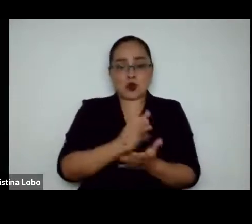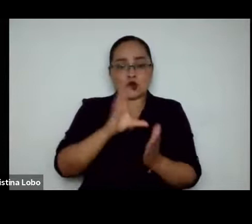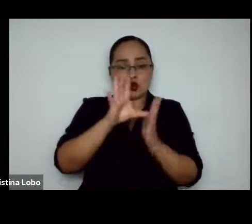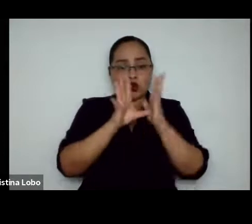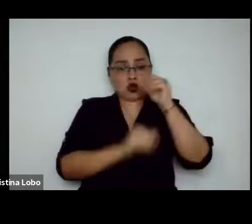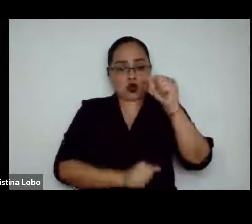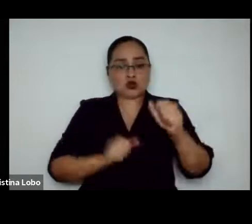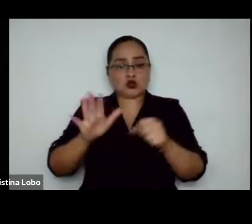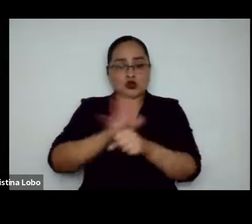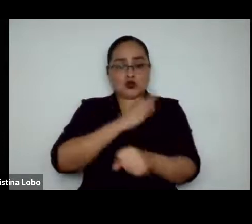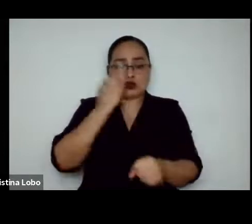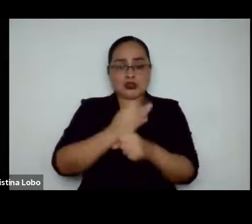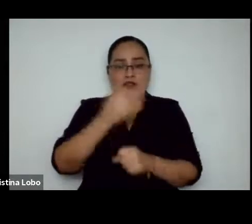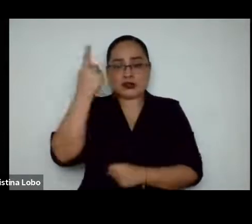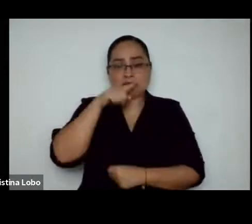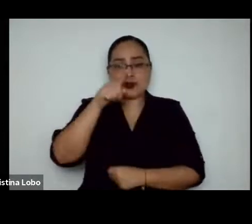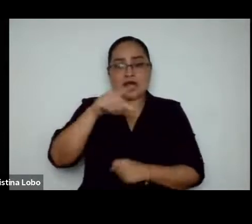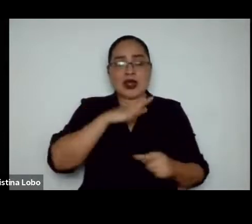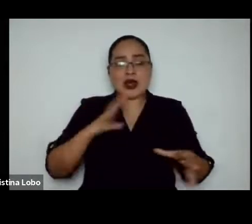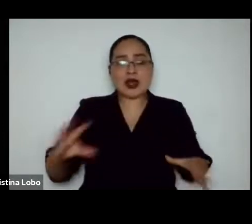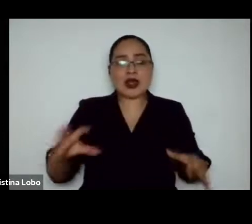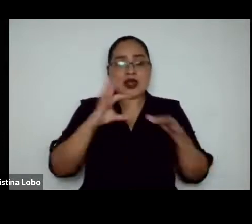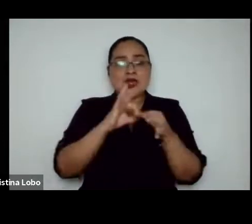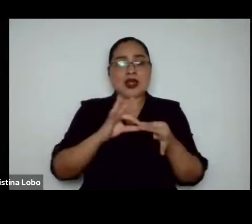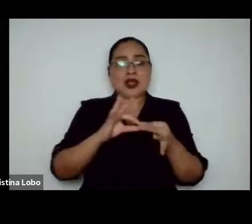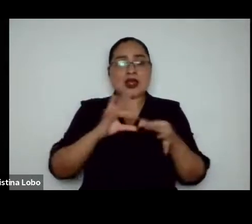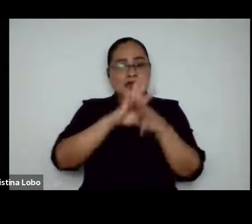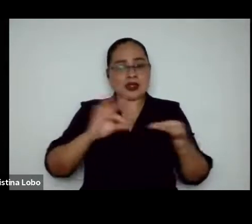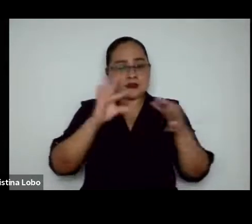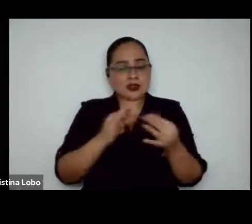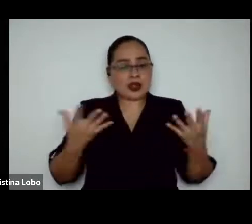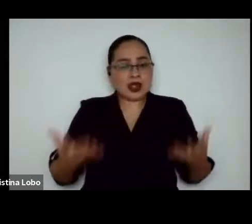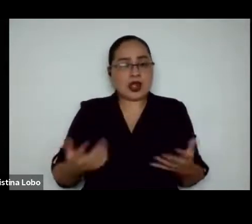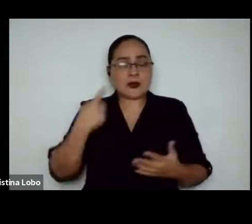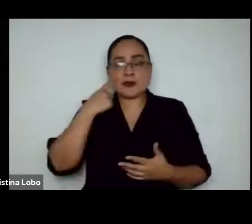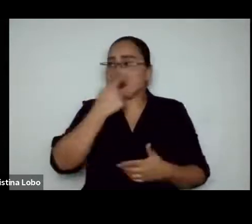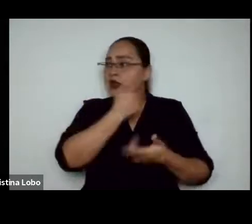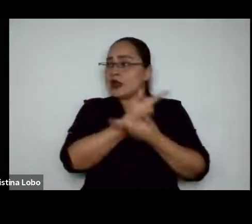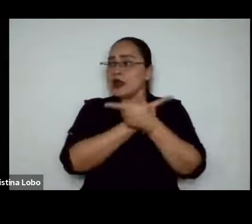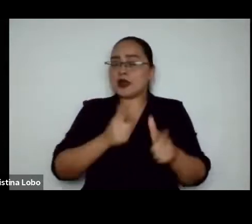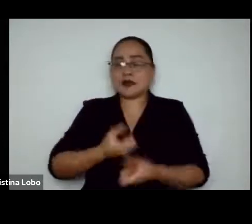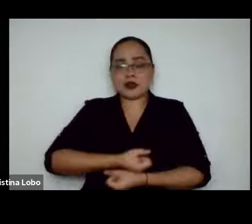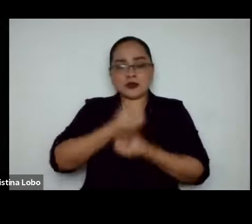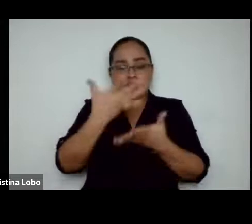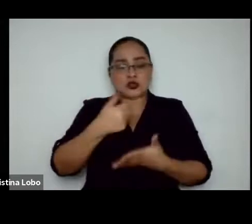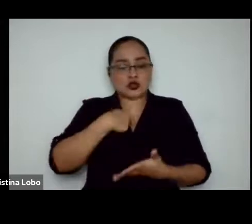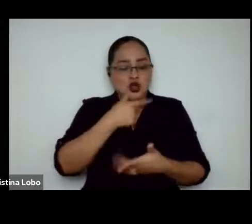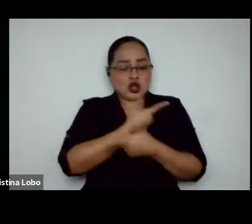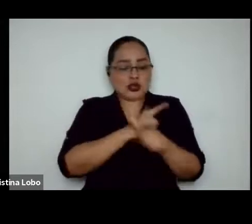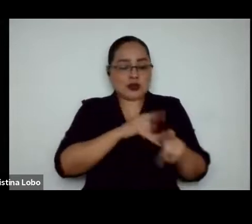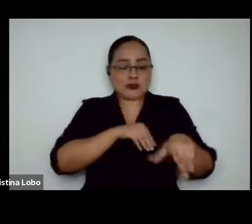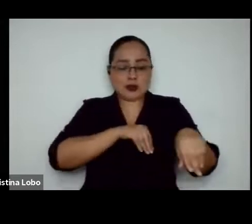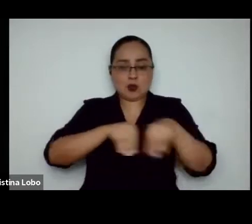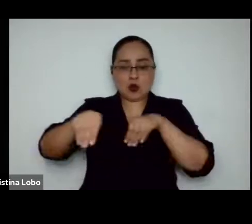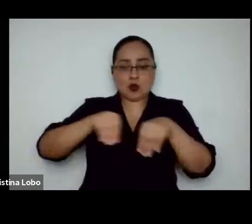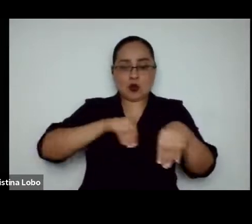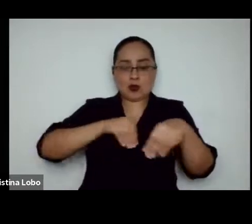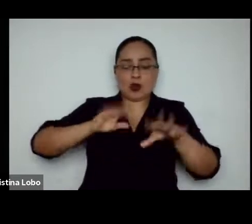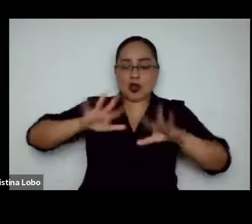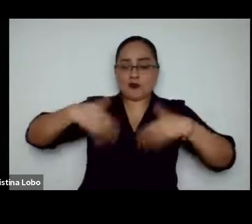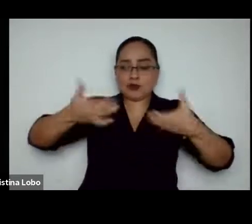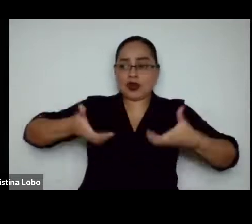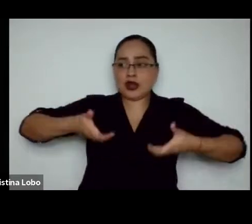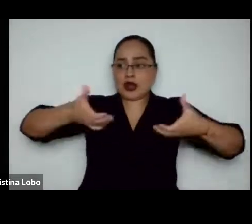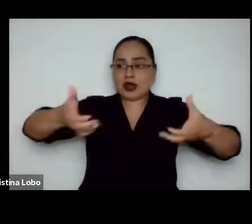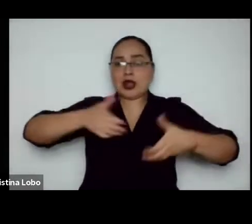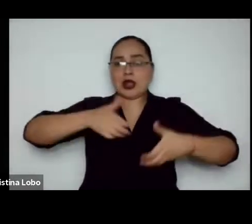tengan previstas, por ejemplo, la libertad de expresión o la libertad de tránsito o otro tipo de derechos, si